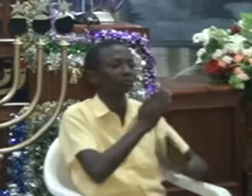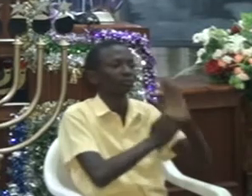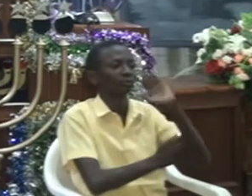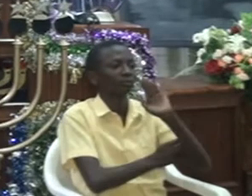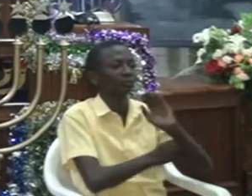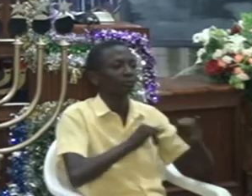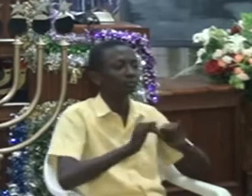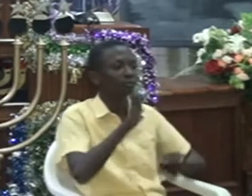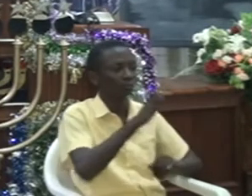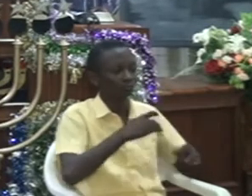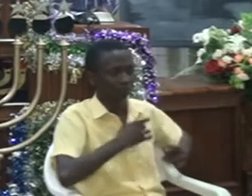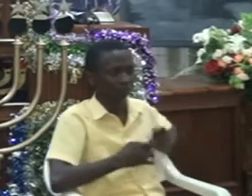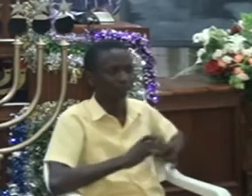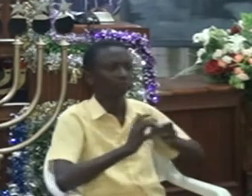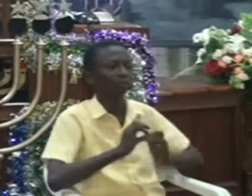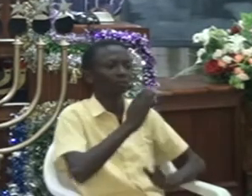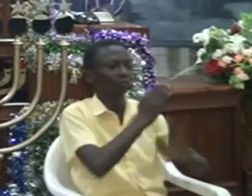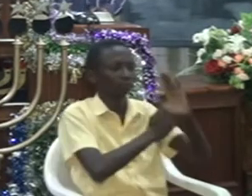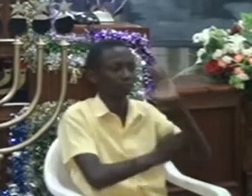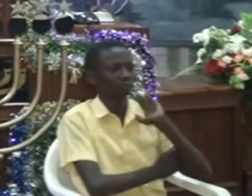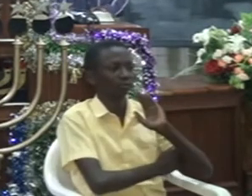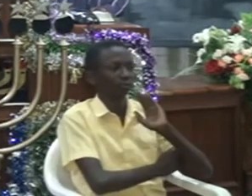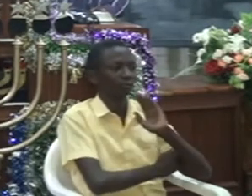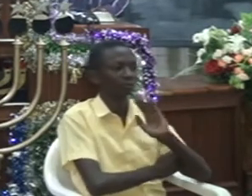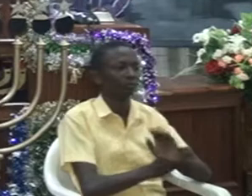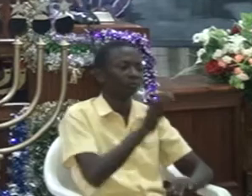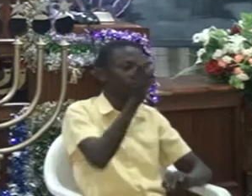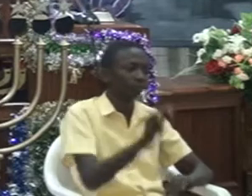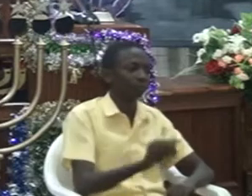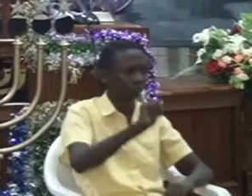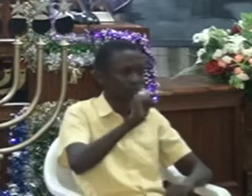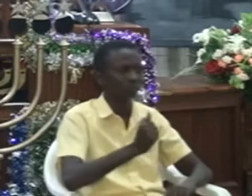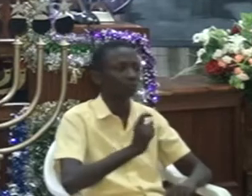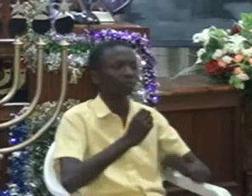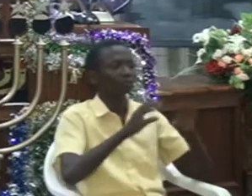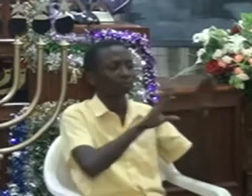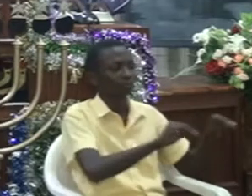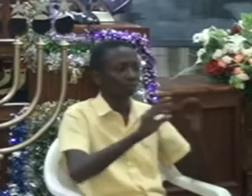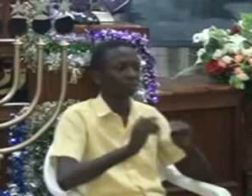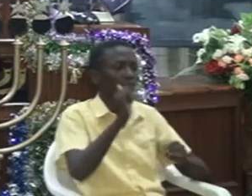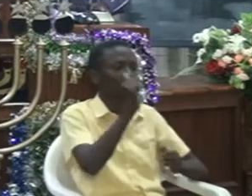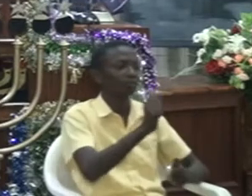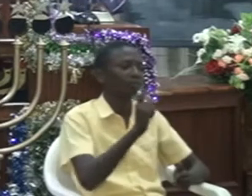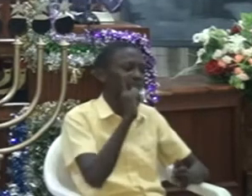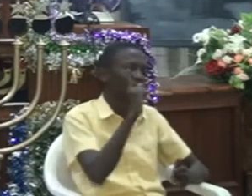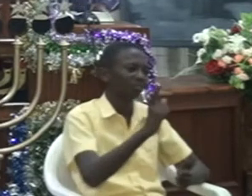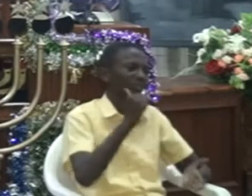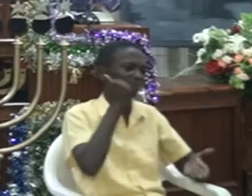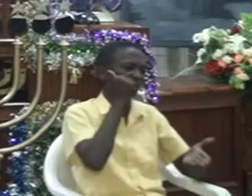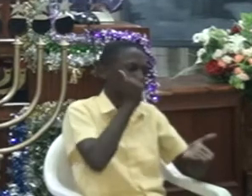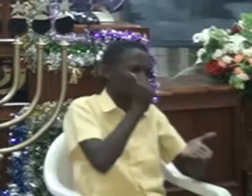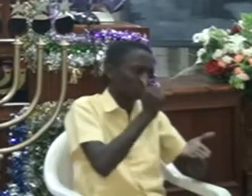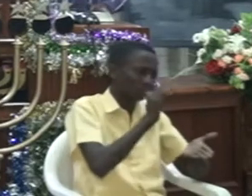Mungu. Si c'est la grâce de Dieu. Kama ni neema ya Mungu. Le verset 10 met un saut. Hivi mustari ya 10 inatia muhuri